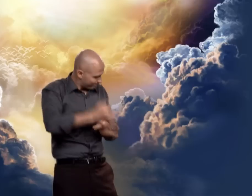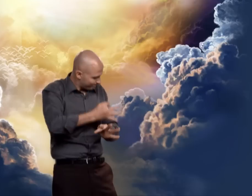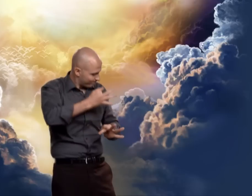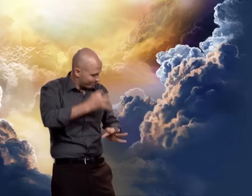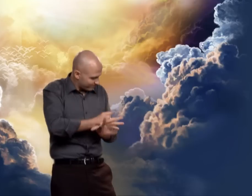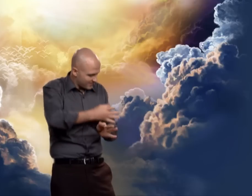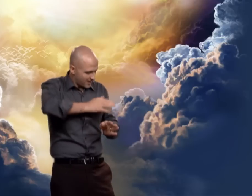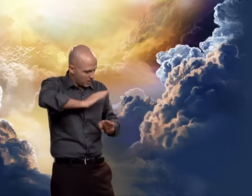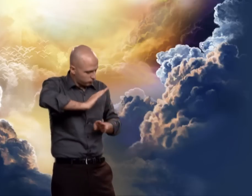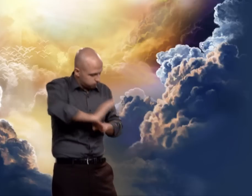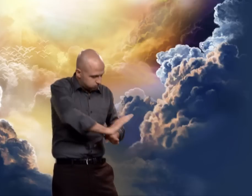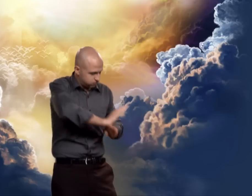Finalmente imortais.